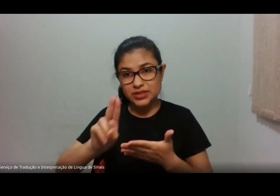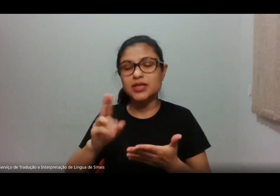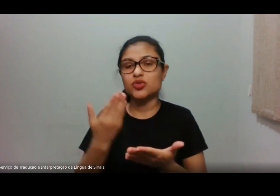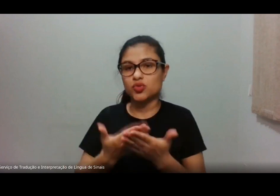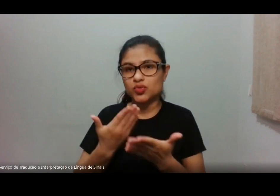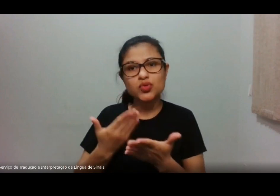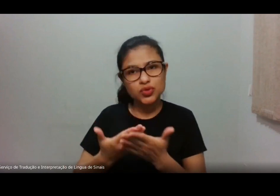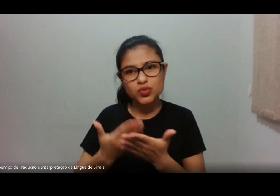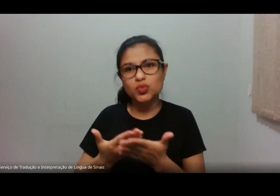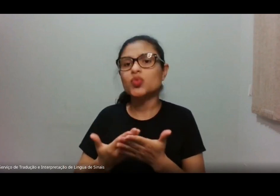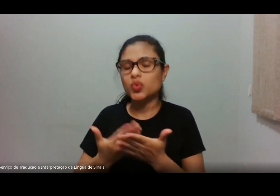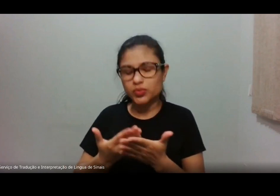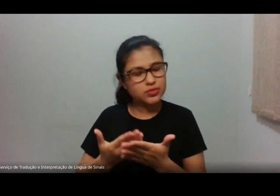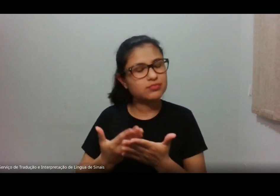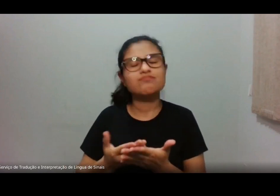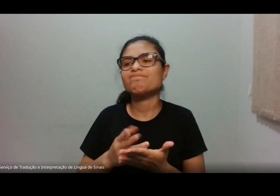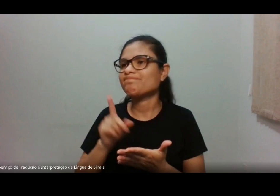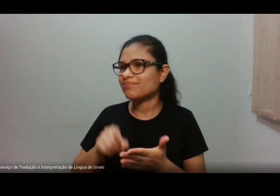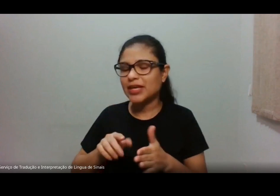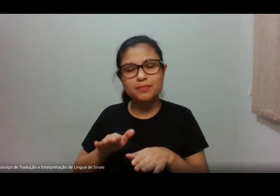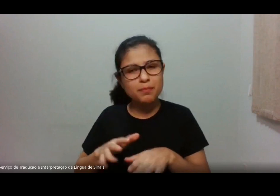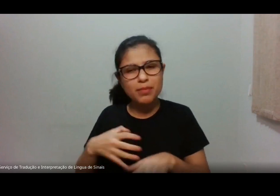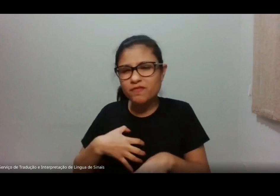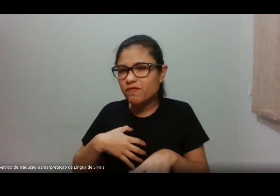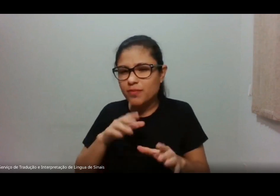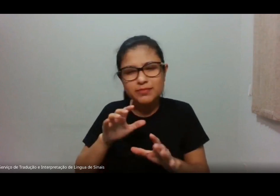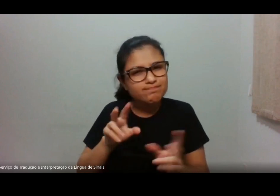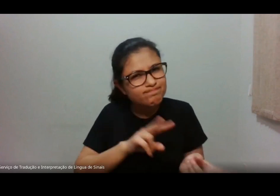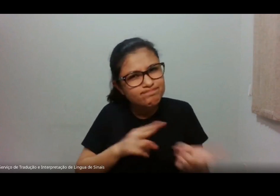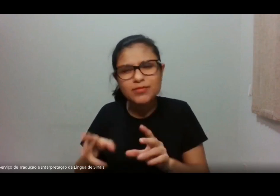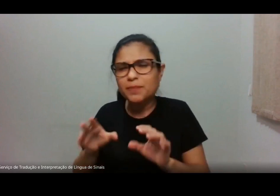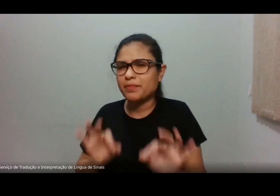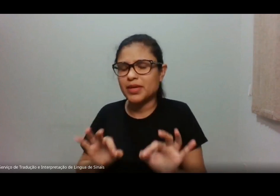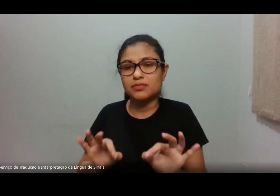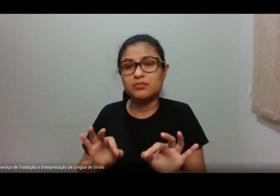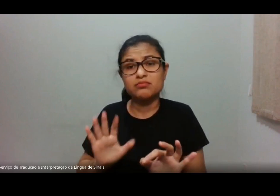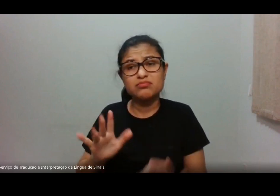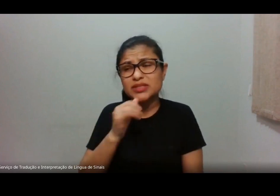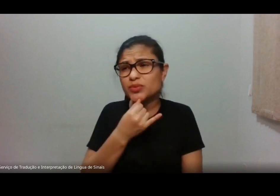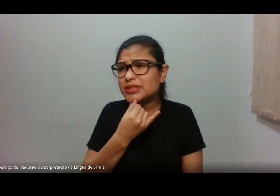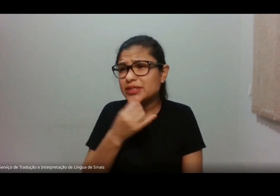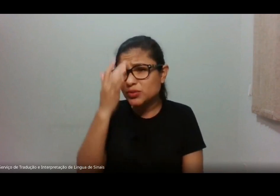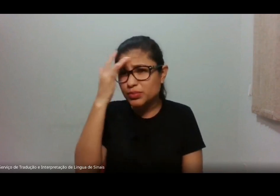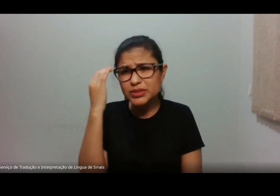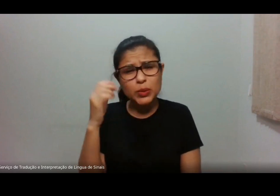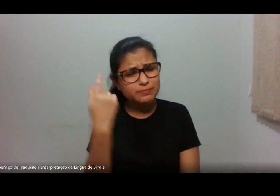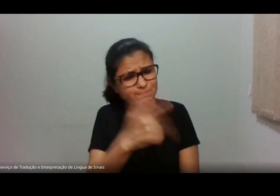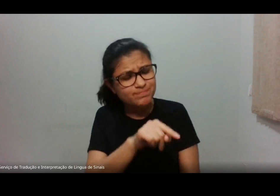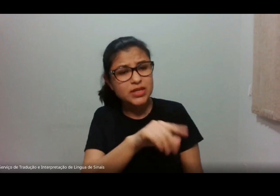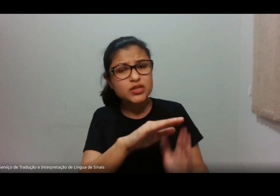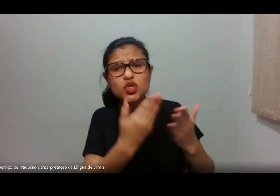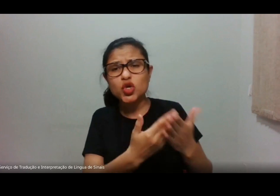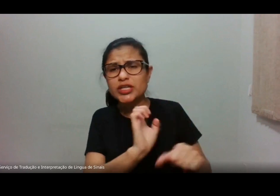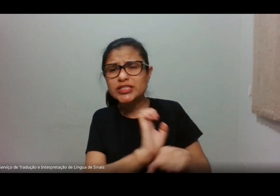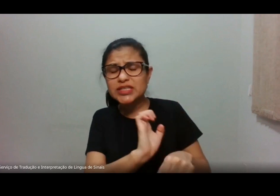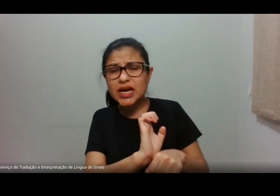estudos realmente são um passo muito grande. Agora, eu fico triste quando o pessoal começa a falar mal de colégio estadual, porque